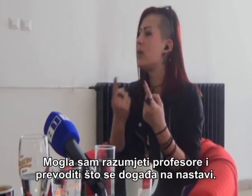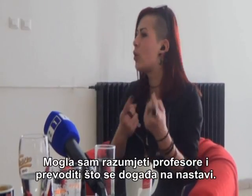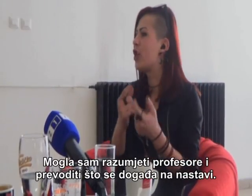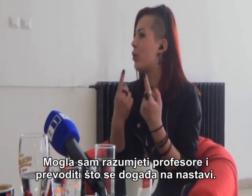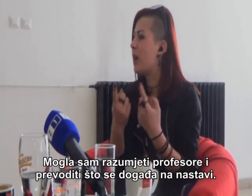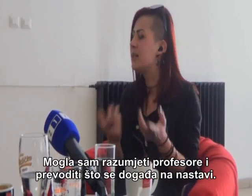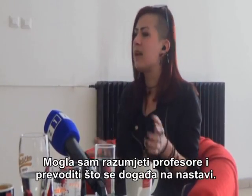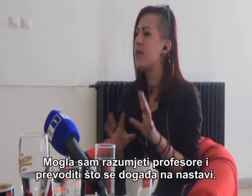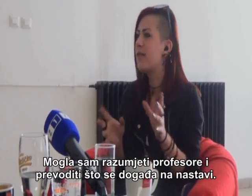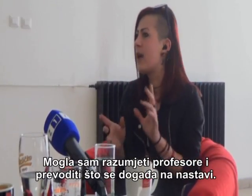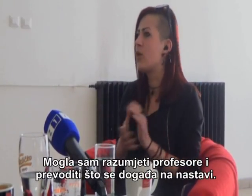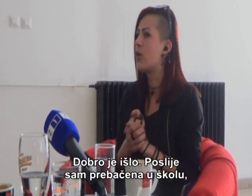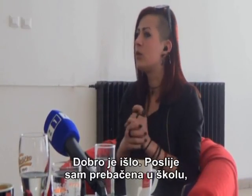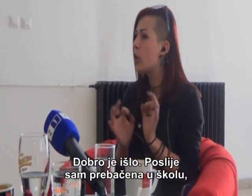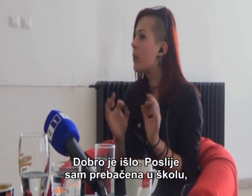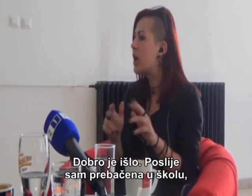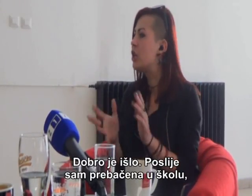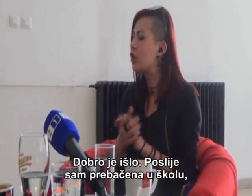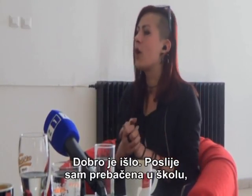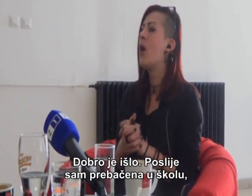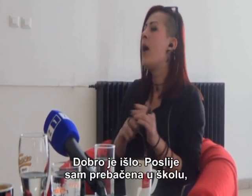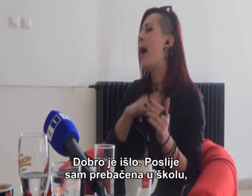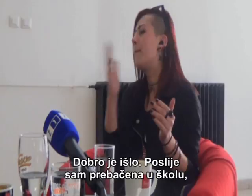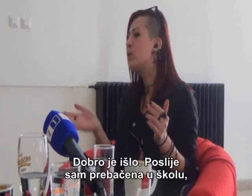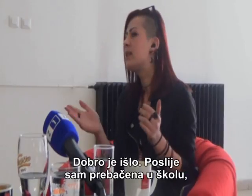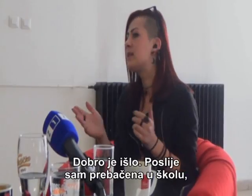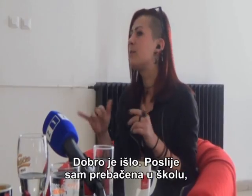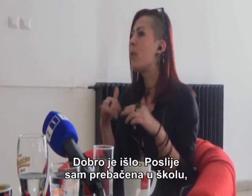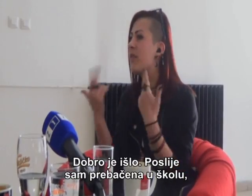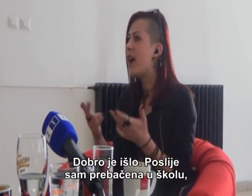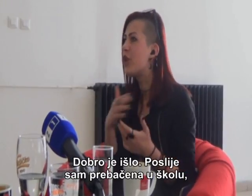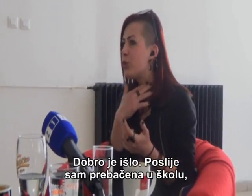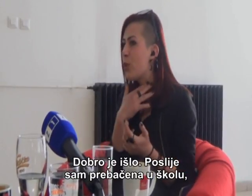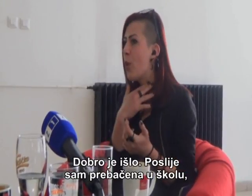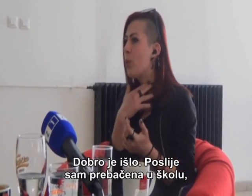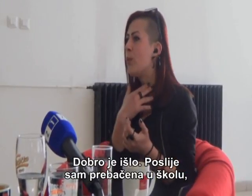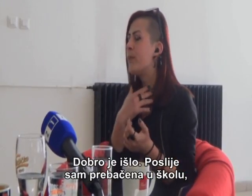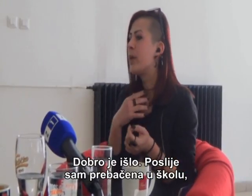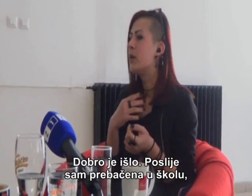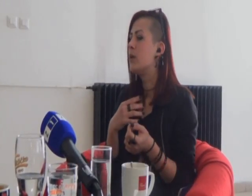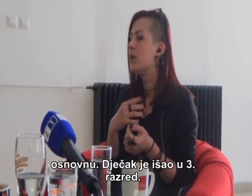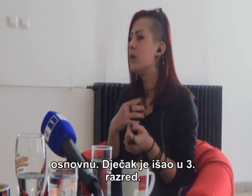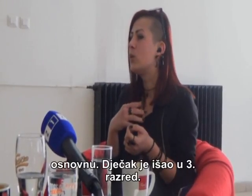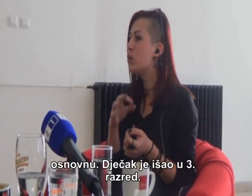druga sam nastavi sve, ono, dobro je išlo. A potim sam tu prevratila u školu. U